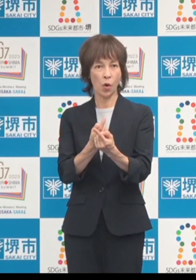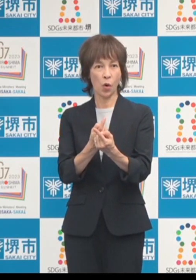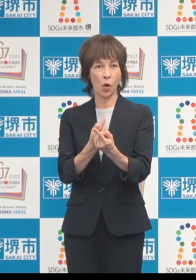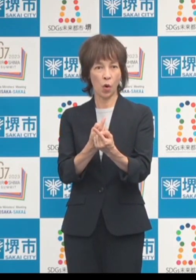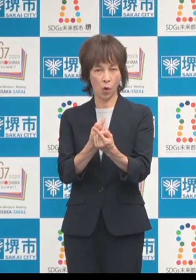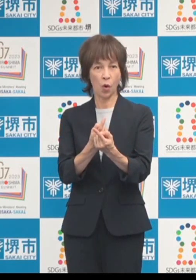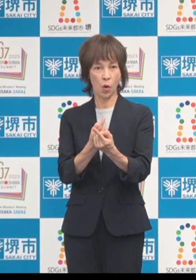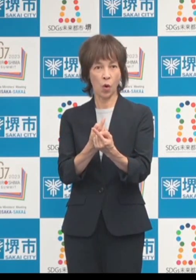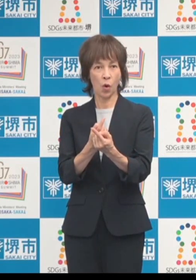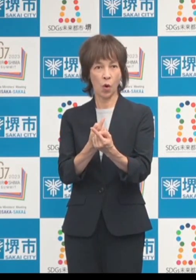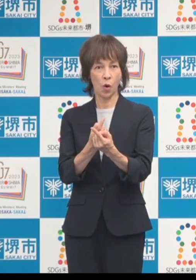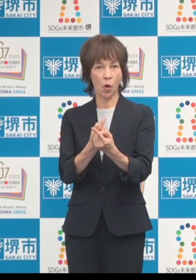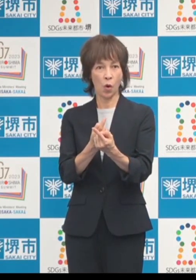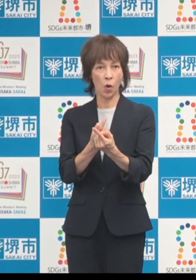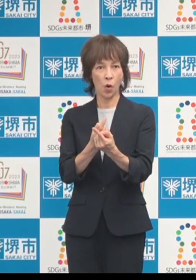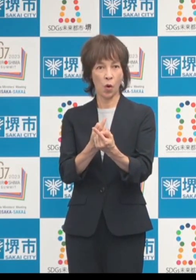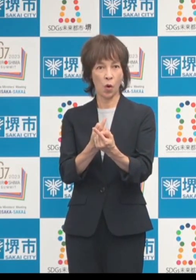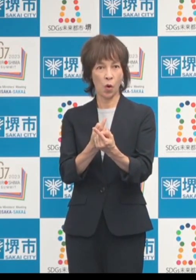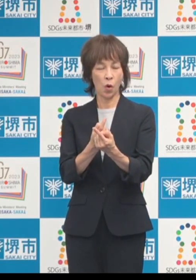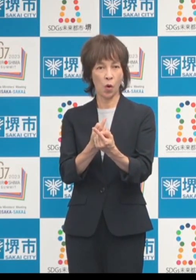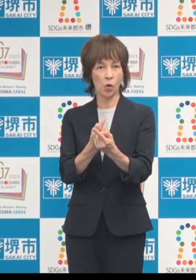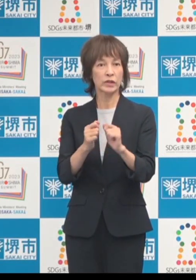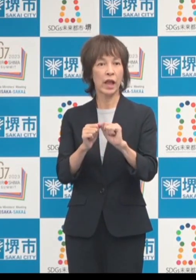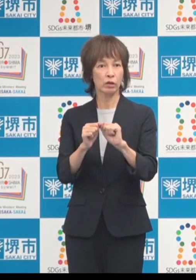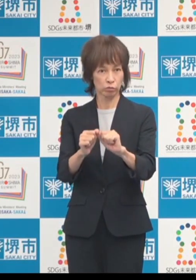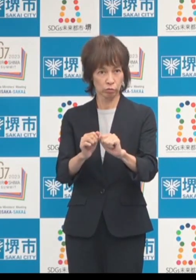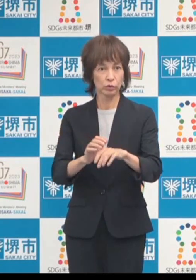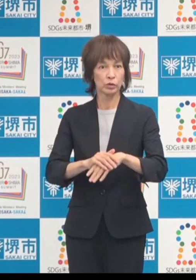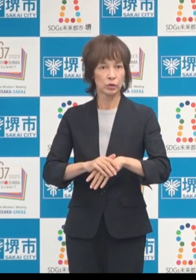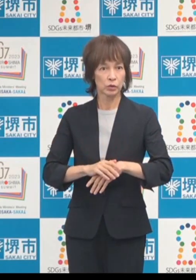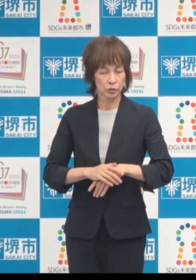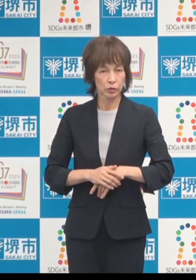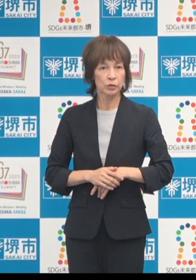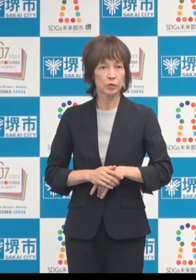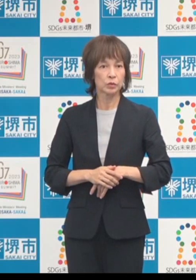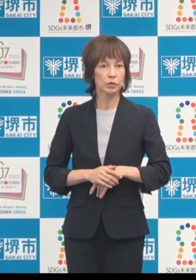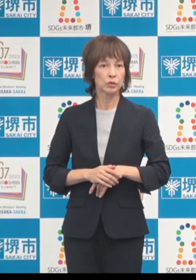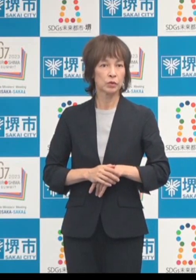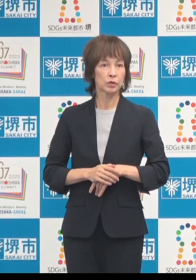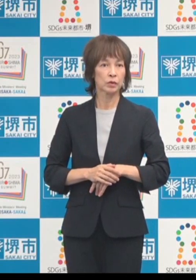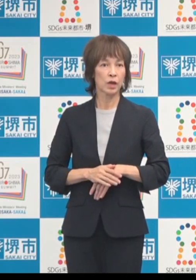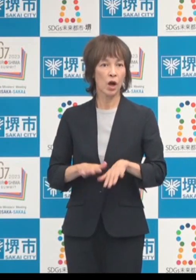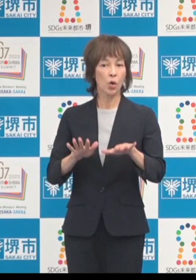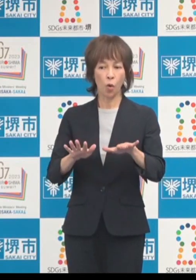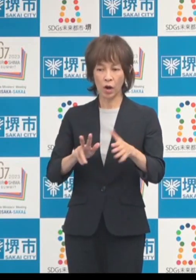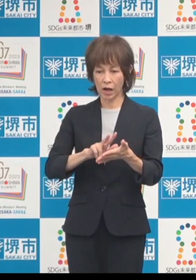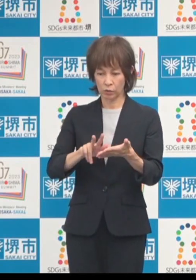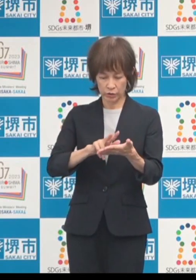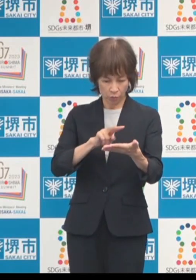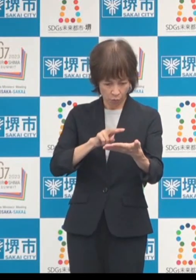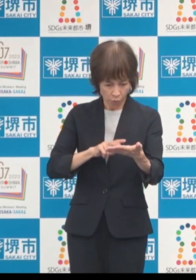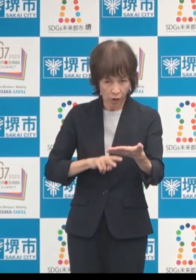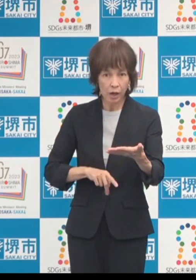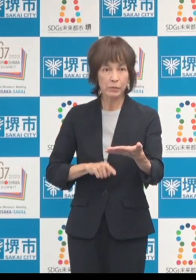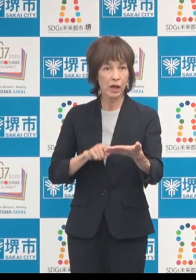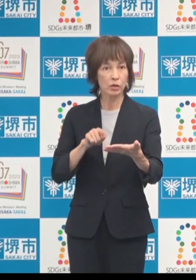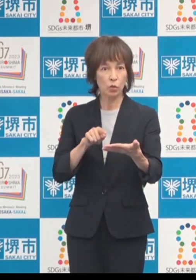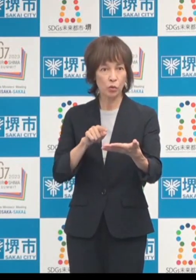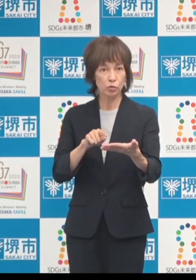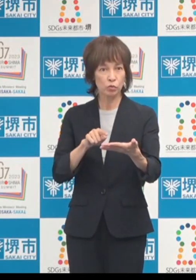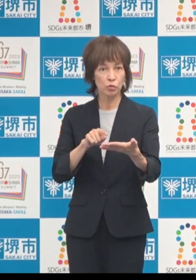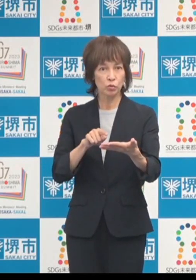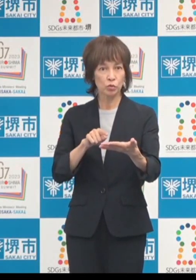っつけてるっていう部分がまあるんだろうと思うんですけども、今回のこの資料からそういう視点がちょっ